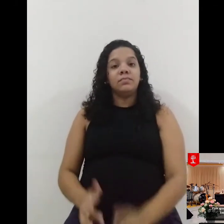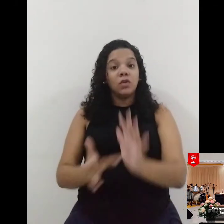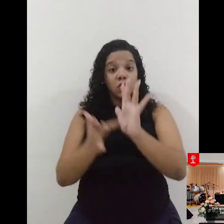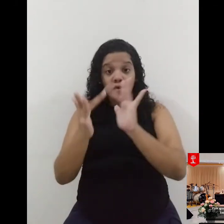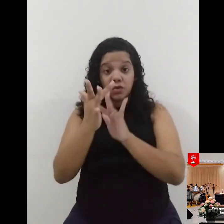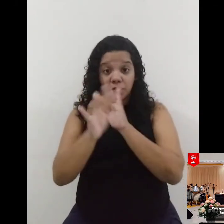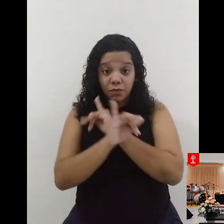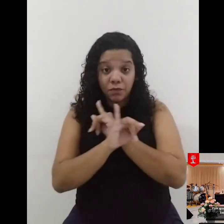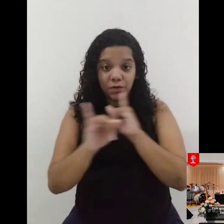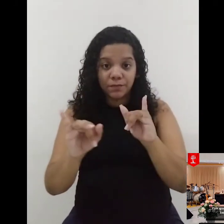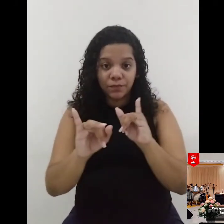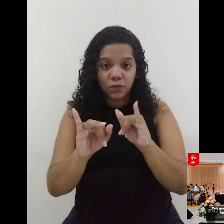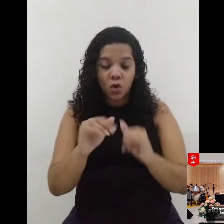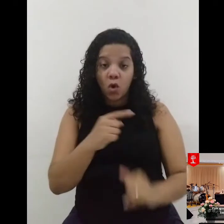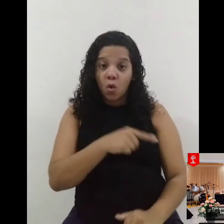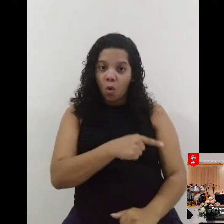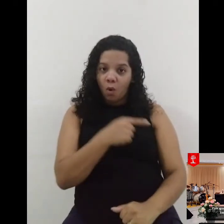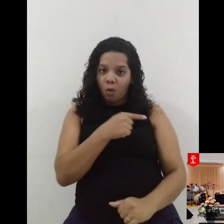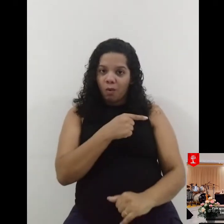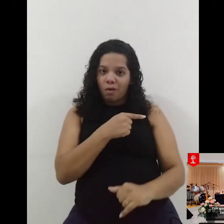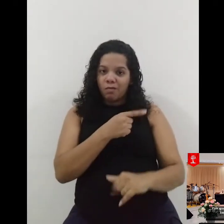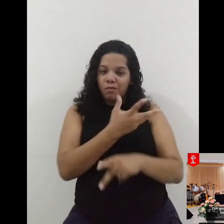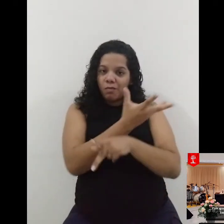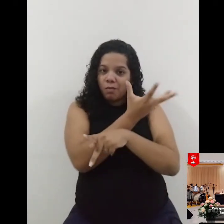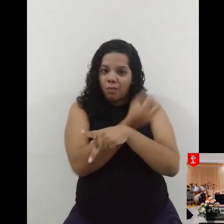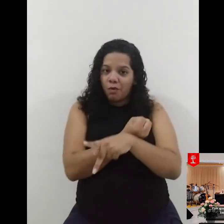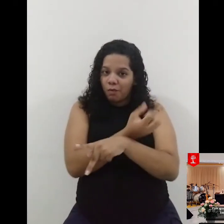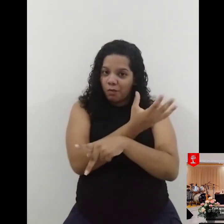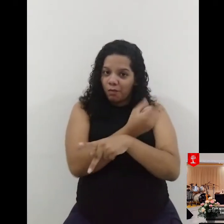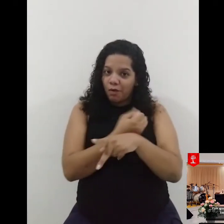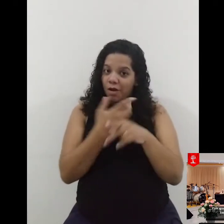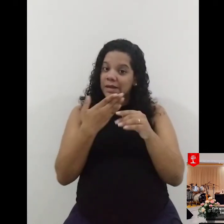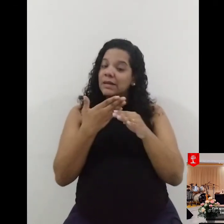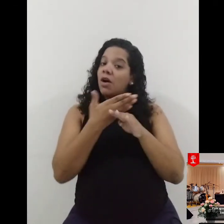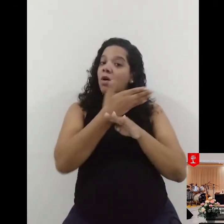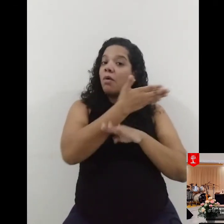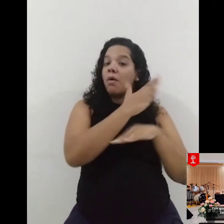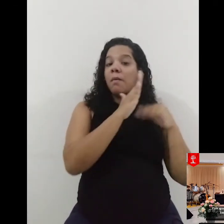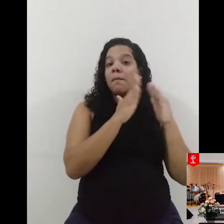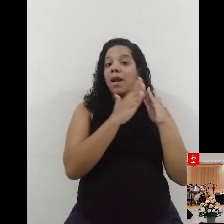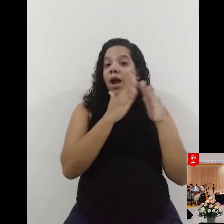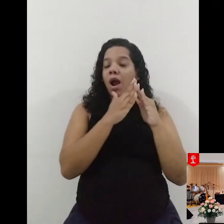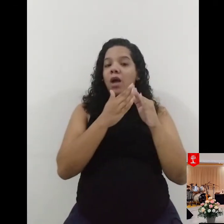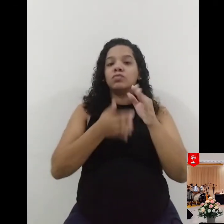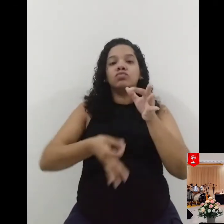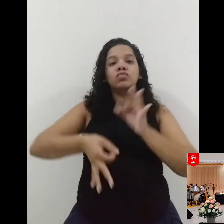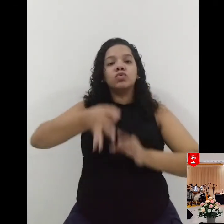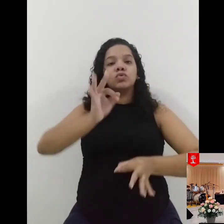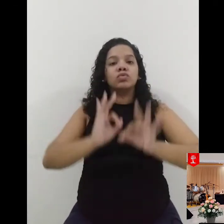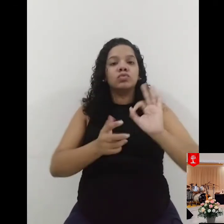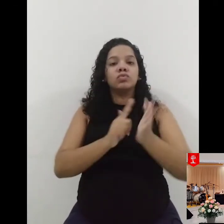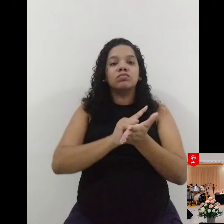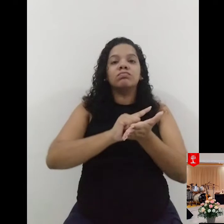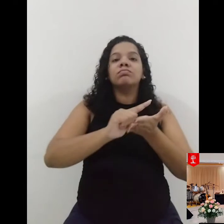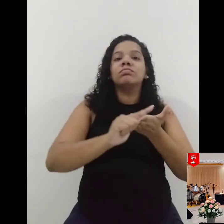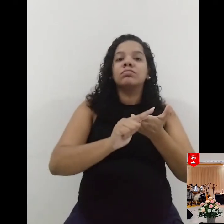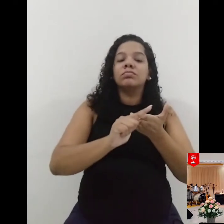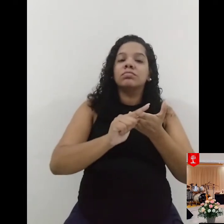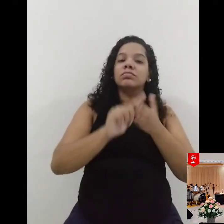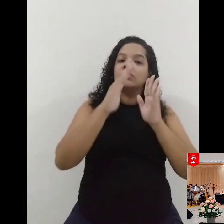se humilha será exaltado. Vamos orar? Vamos agradecer a